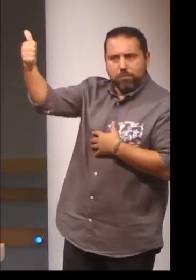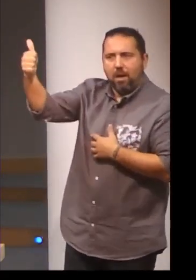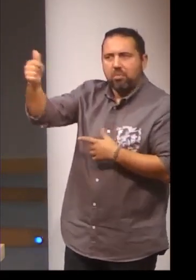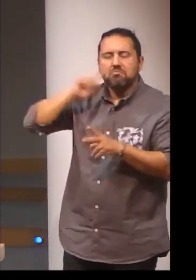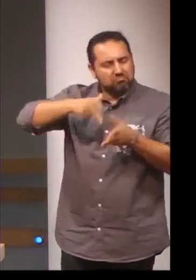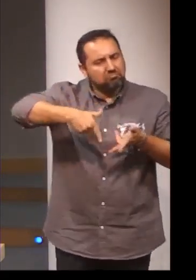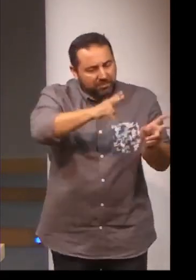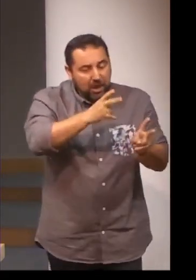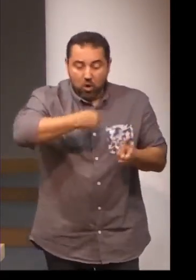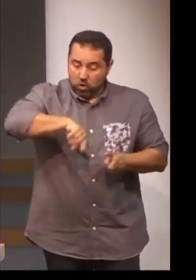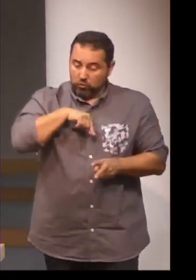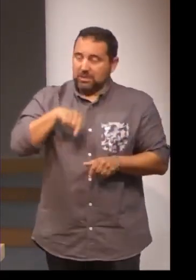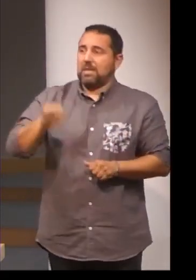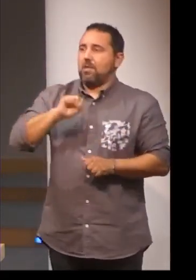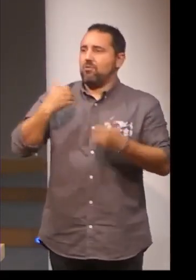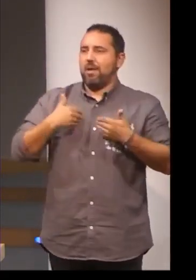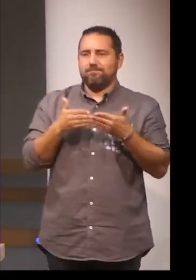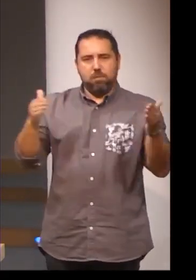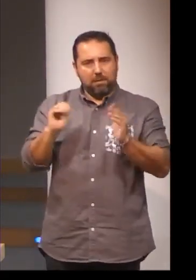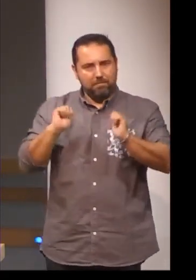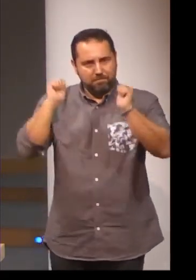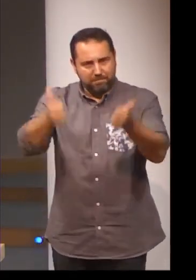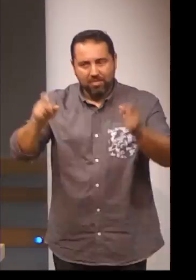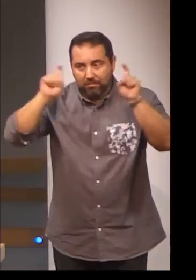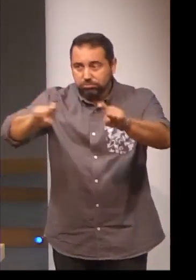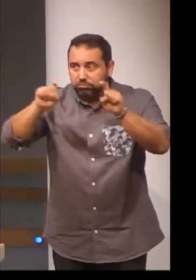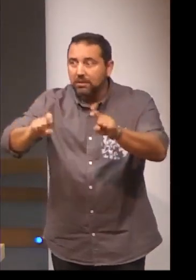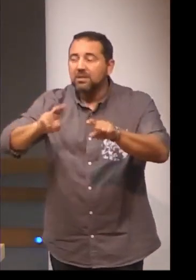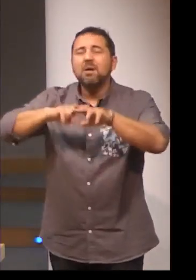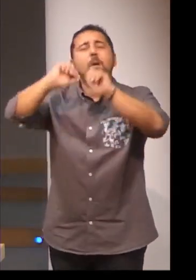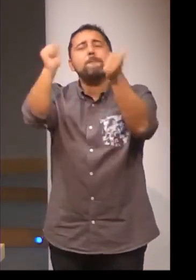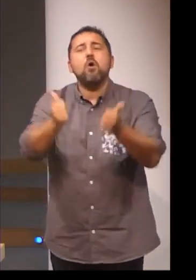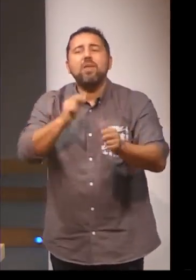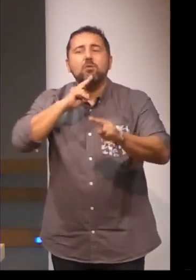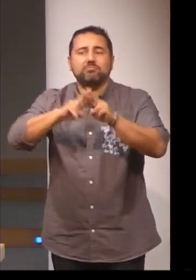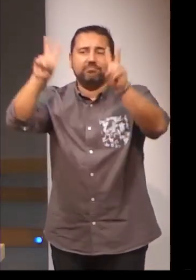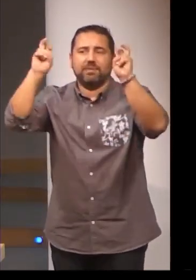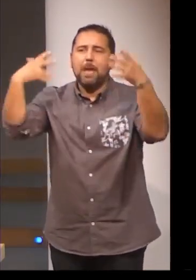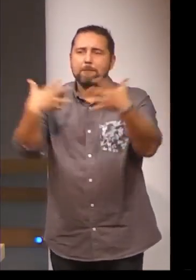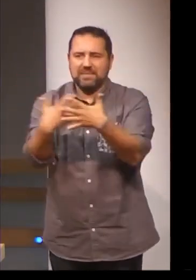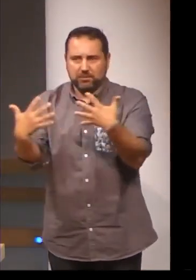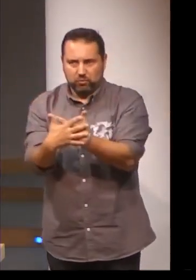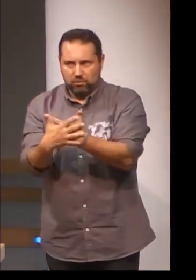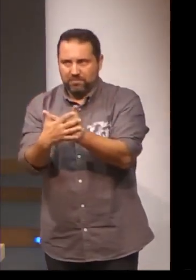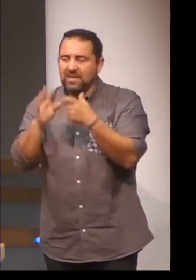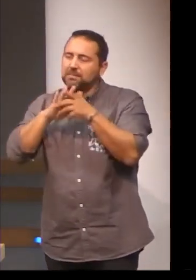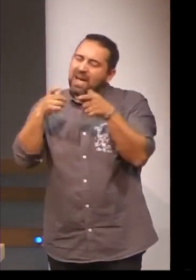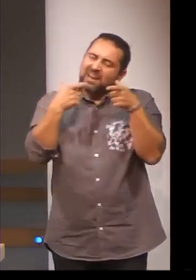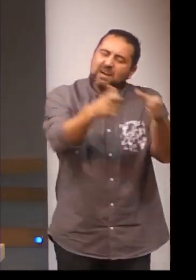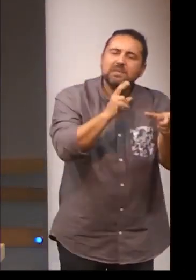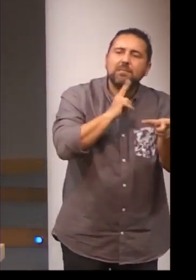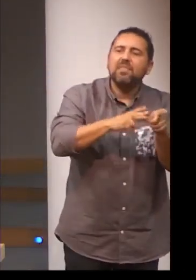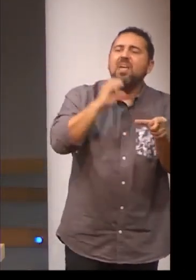universitario, estructurado en cuatro años, como he dicho antes, basado en el modelo mixto, y dentro de la rama de ciencias jurídicas y sociales, no de humanidades,